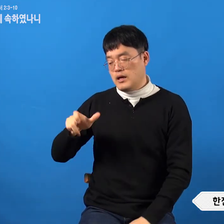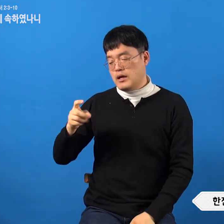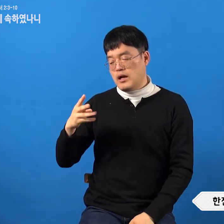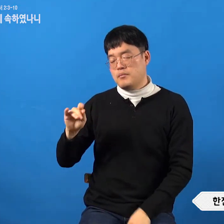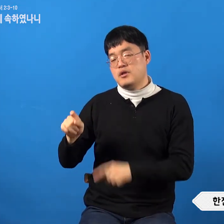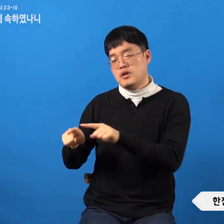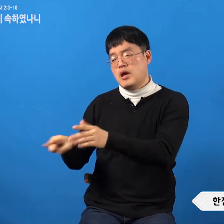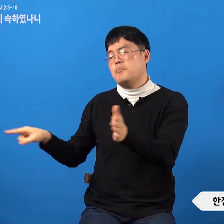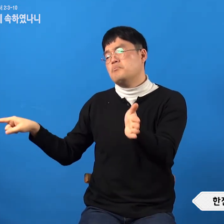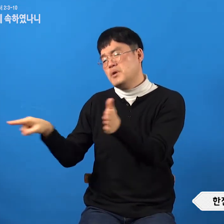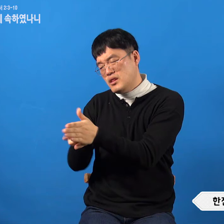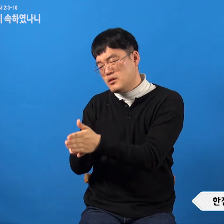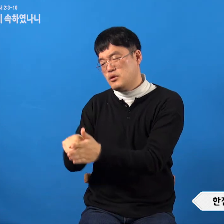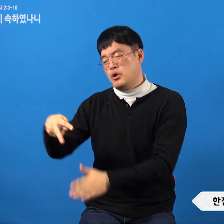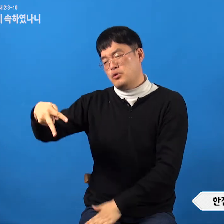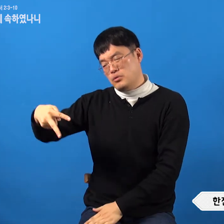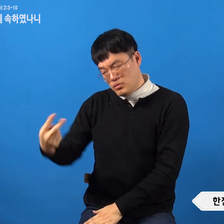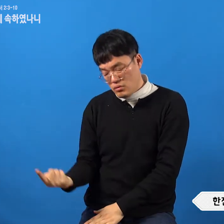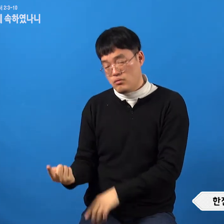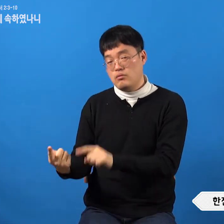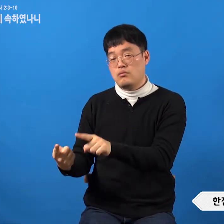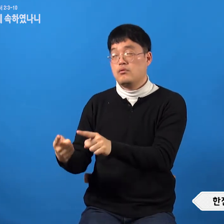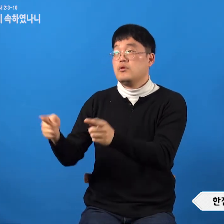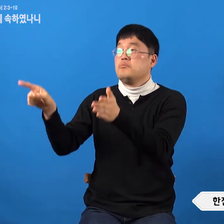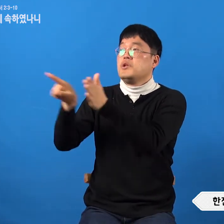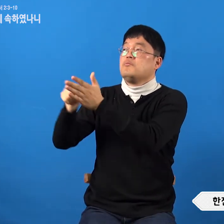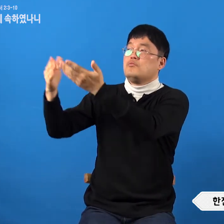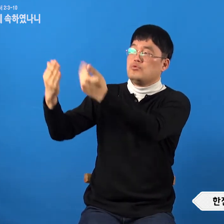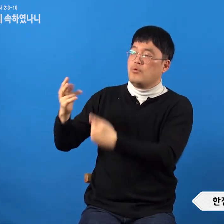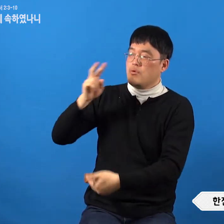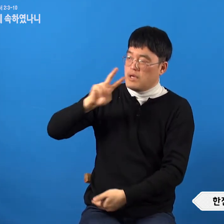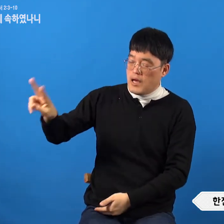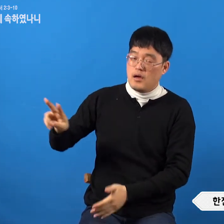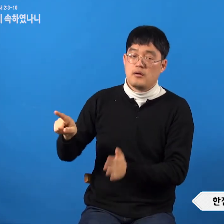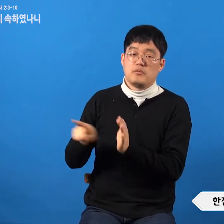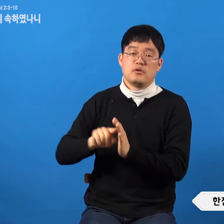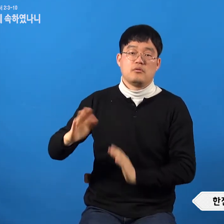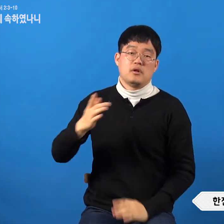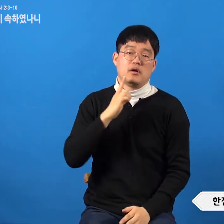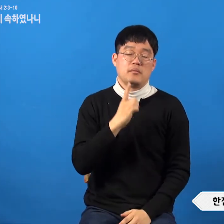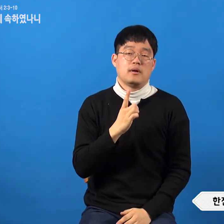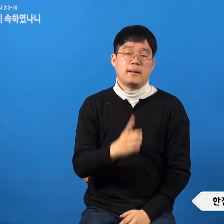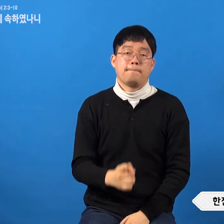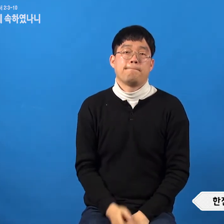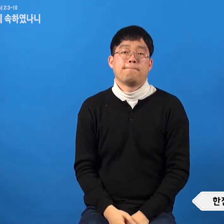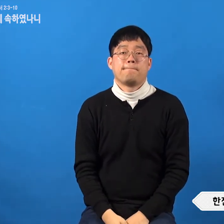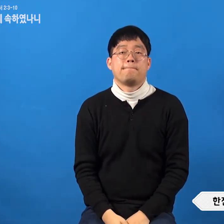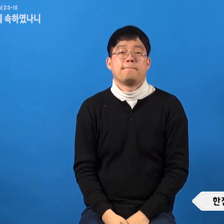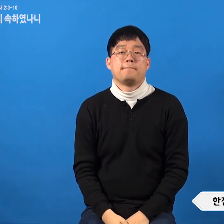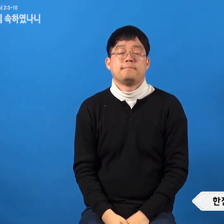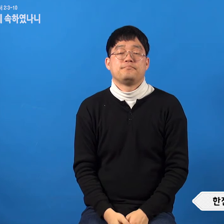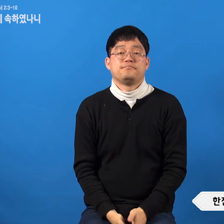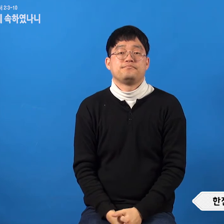칼빈주의는 믿는 것마저도 주님이 믿게 해주셔서 믿는 것이다 하는 것입니다.